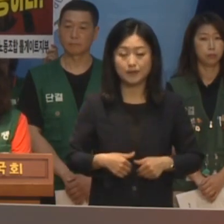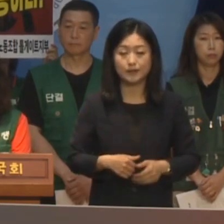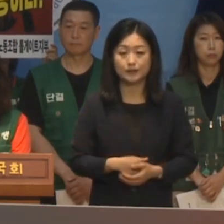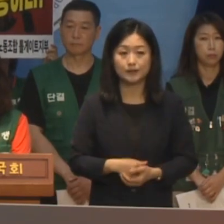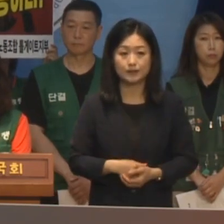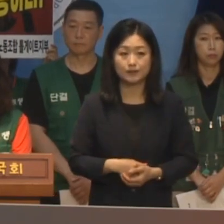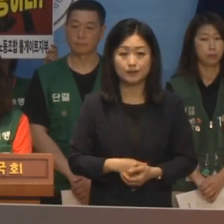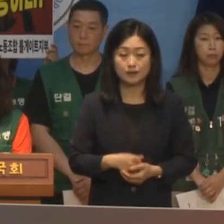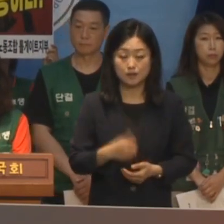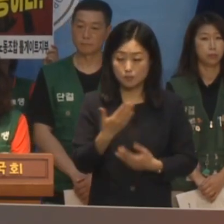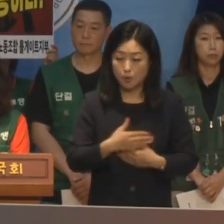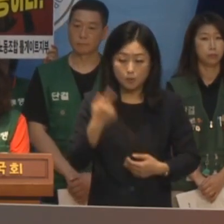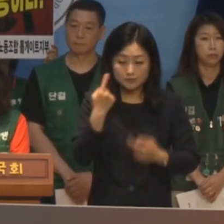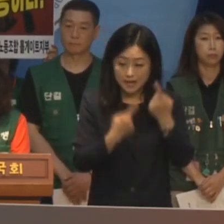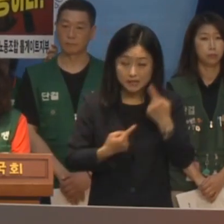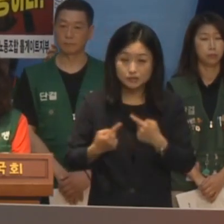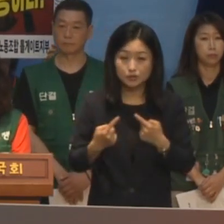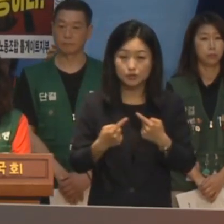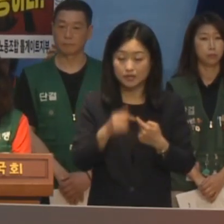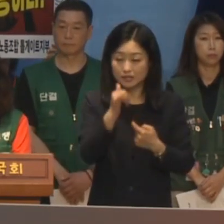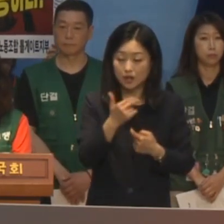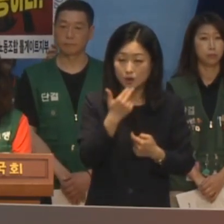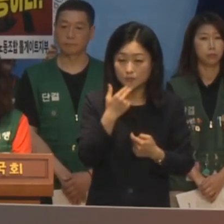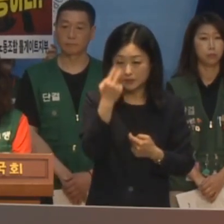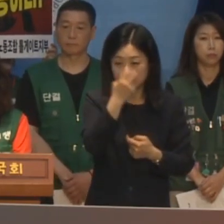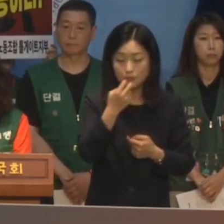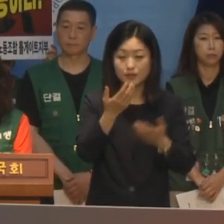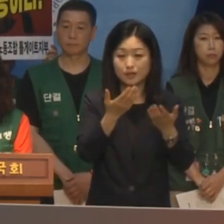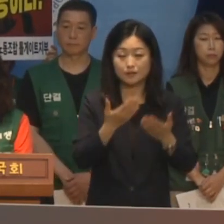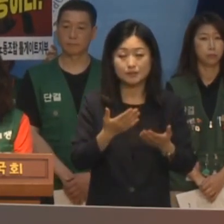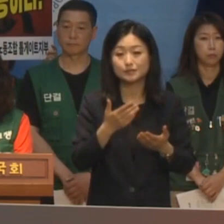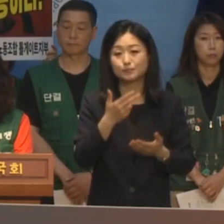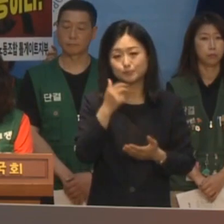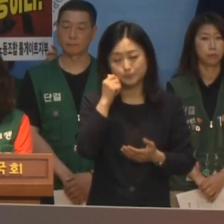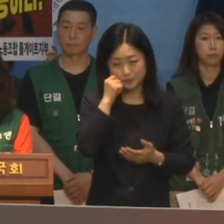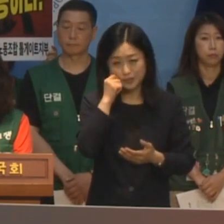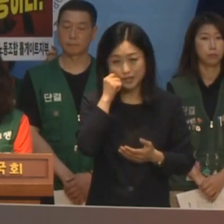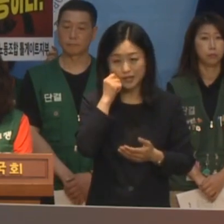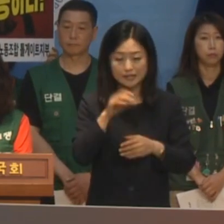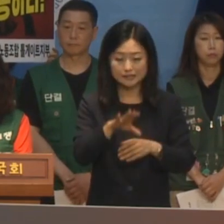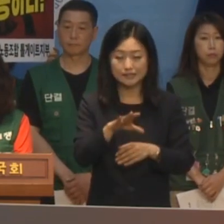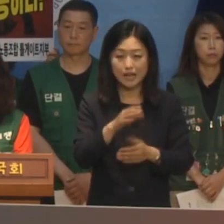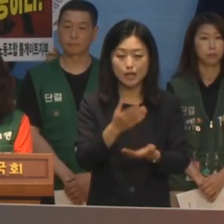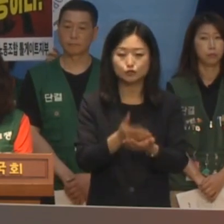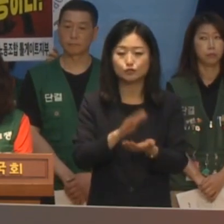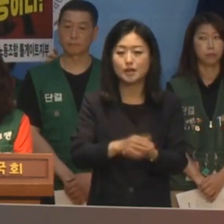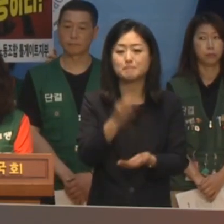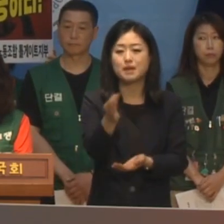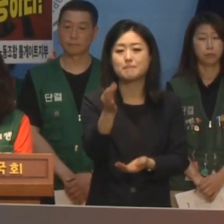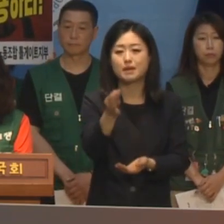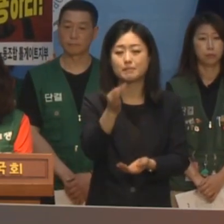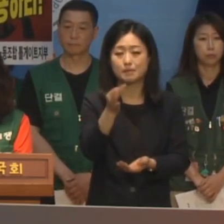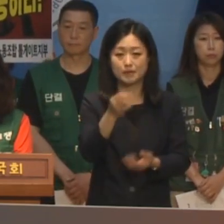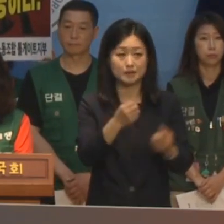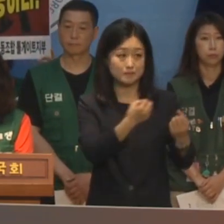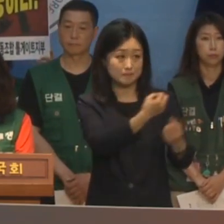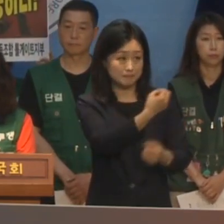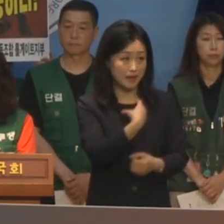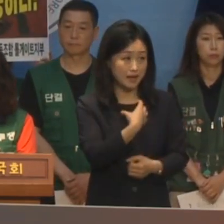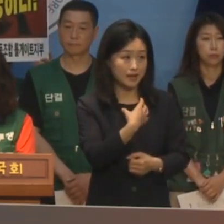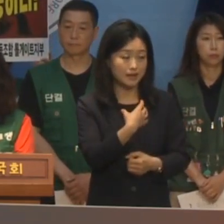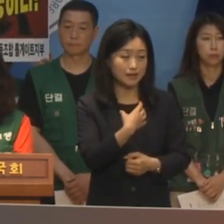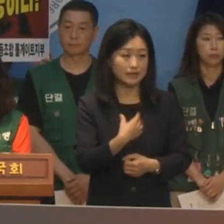어디가 다쳤는지 직원의 안의는 안중에도 없고 차량 수리비를 먼저 따지는 회사에